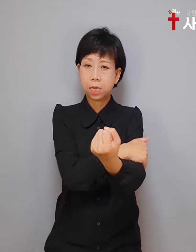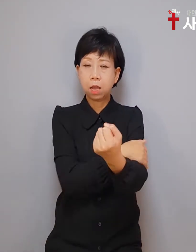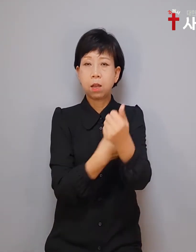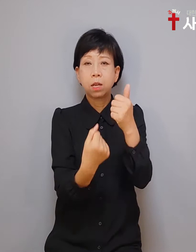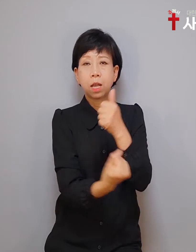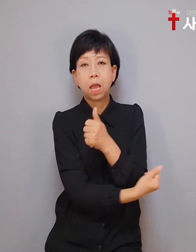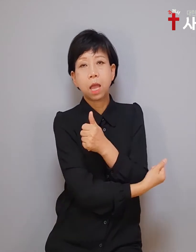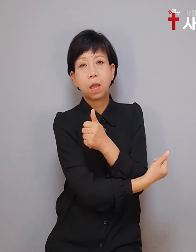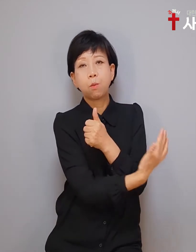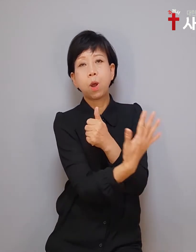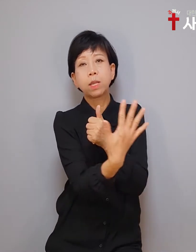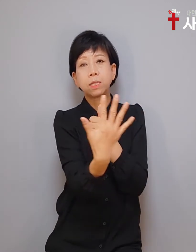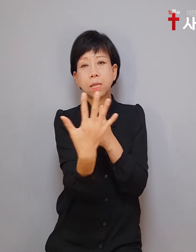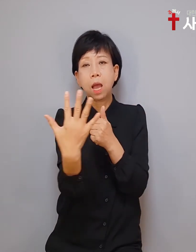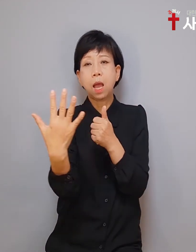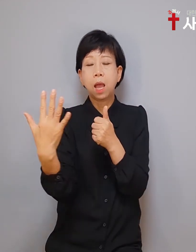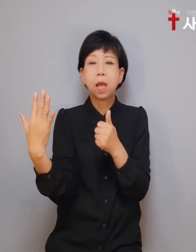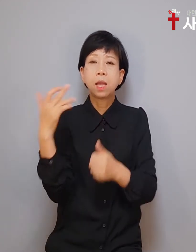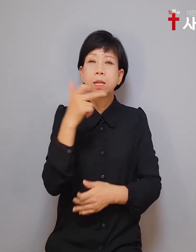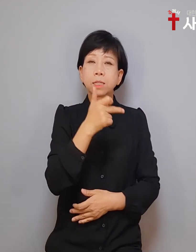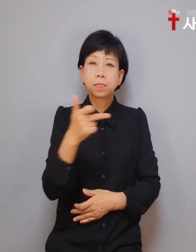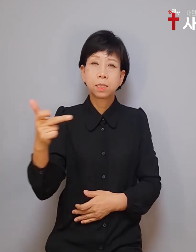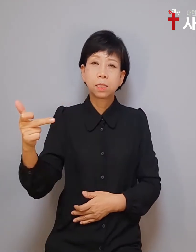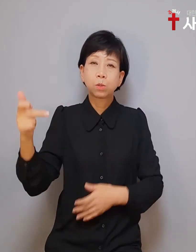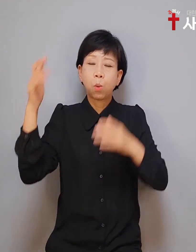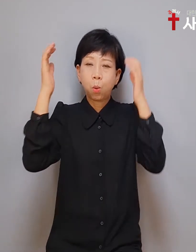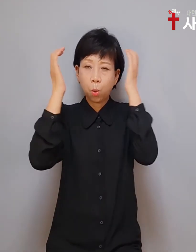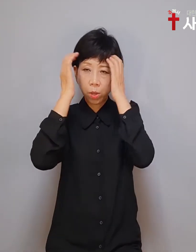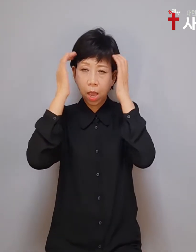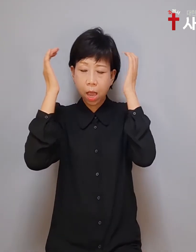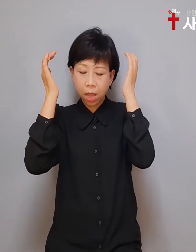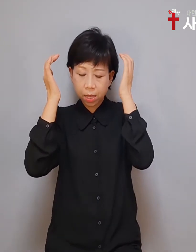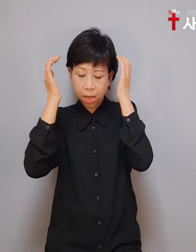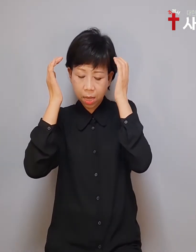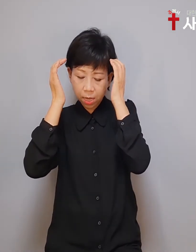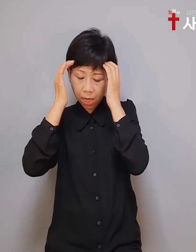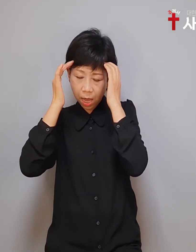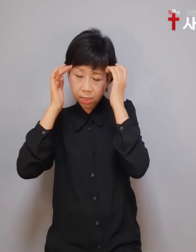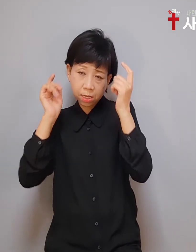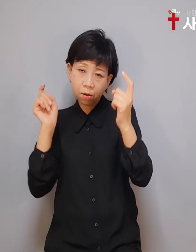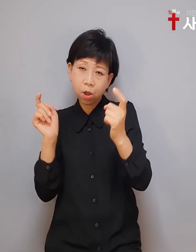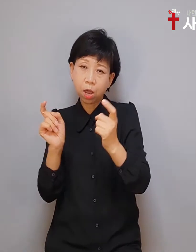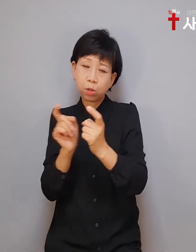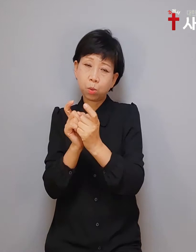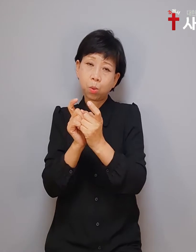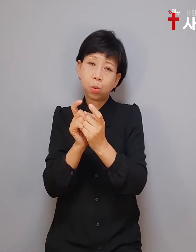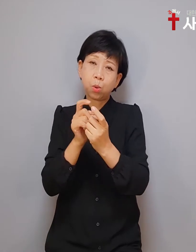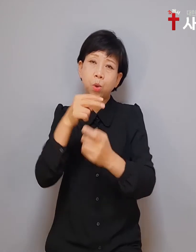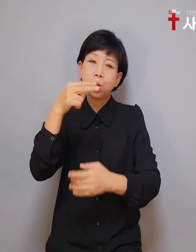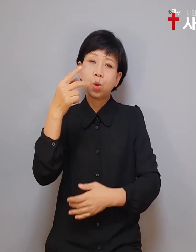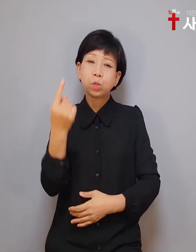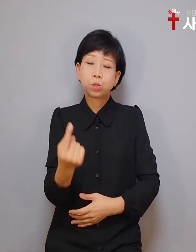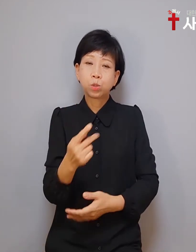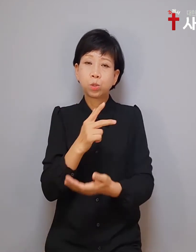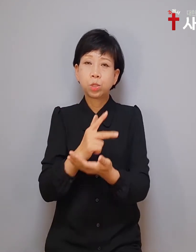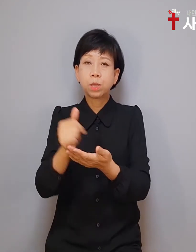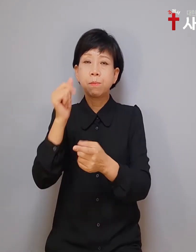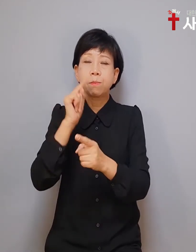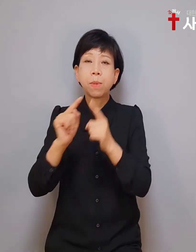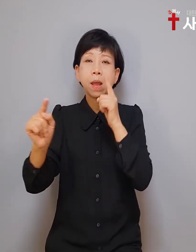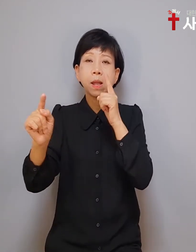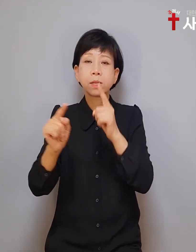세력 애워싸 큰 고난이 닥쳐와도